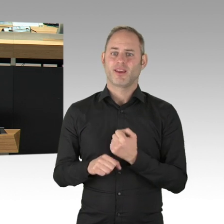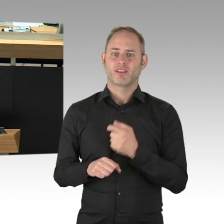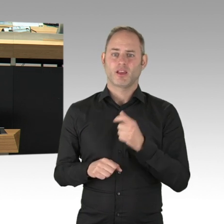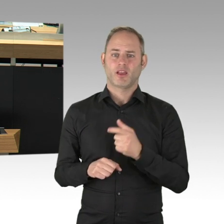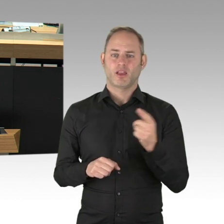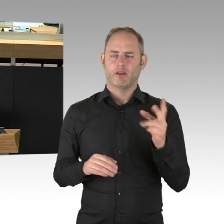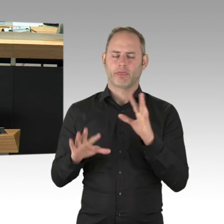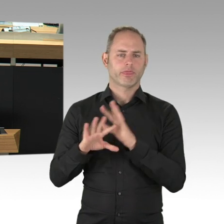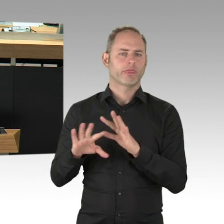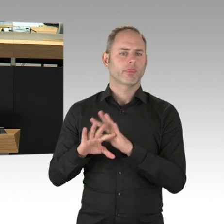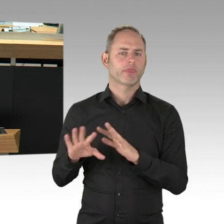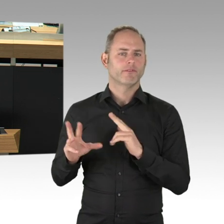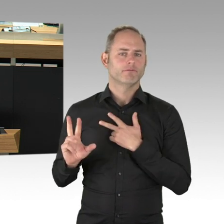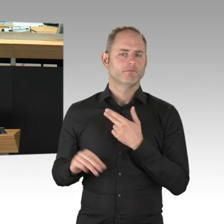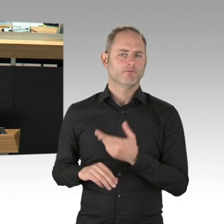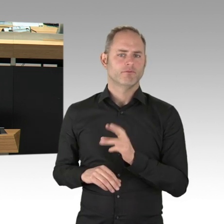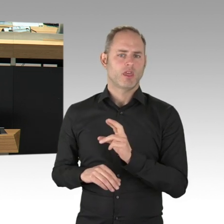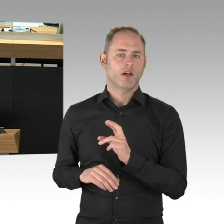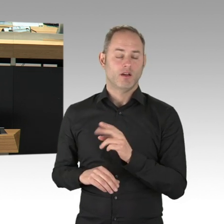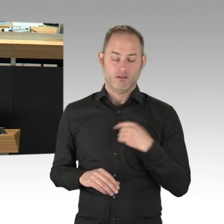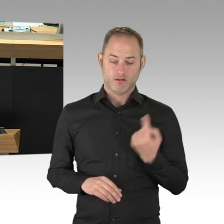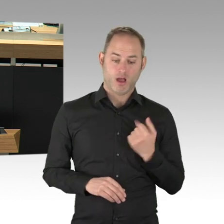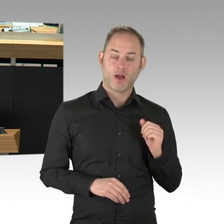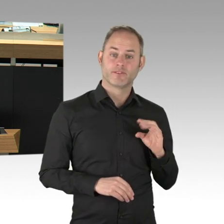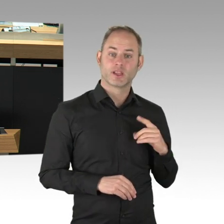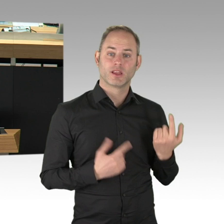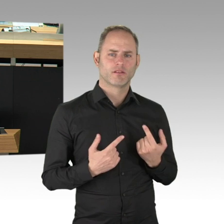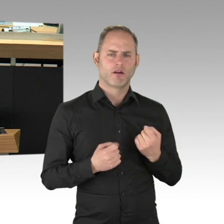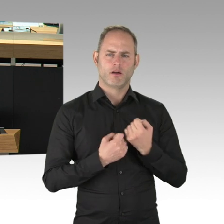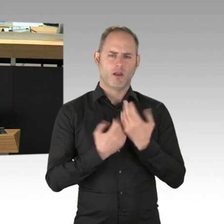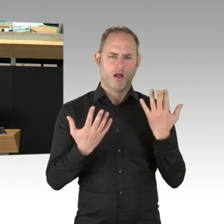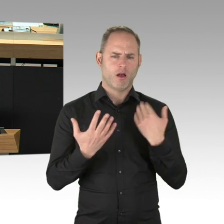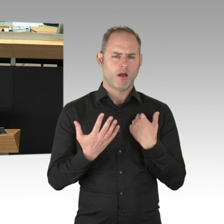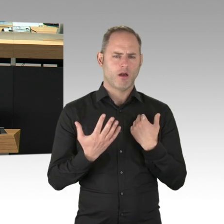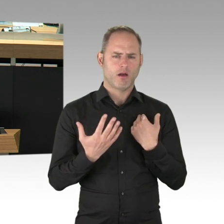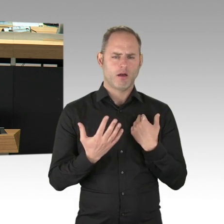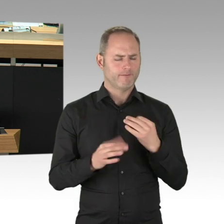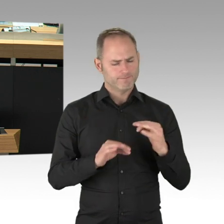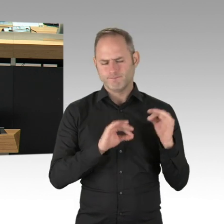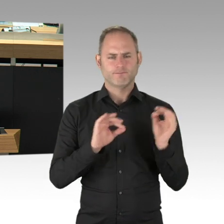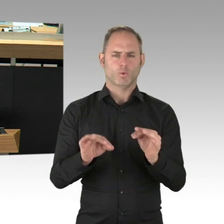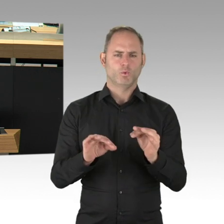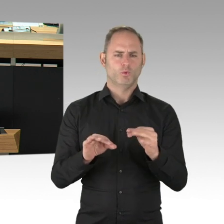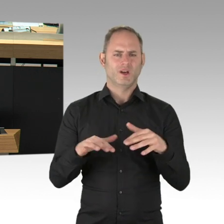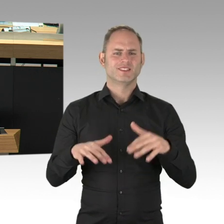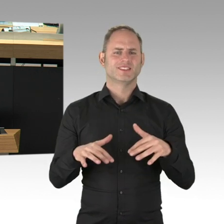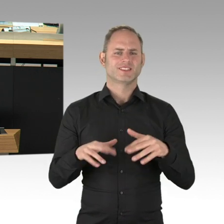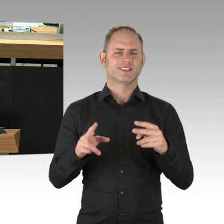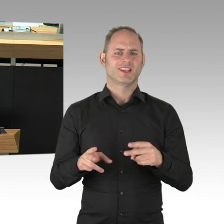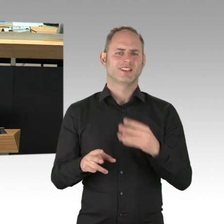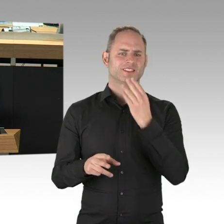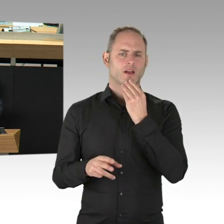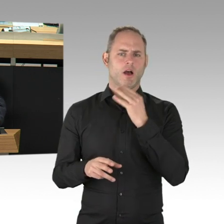Die AfD stellt sich als einzige Kraft gegen die unkontrollierte Massenzuwanderung von antisemitisch